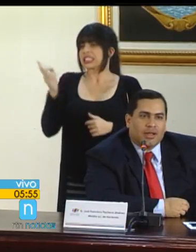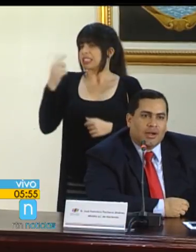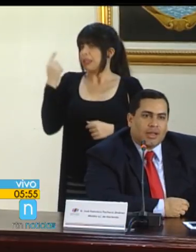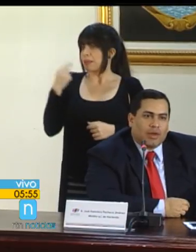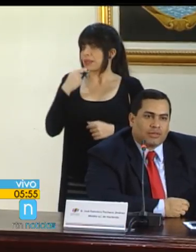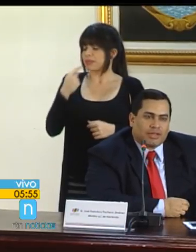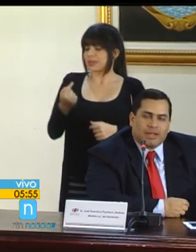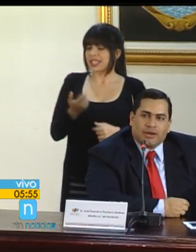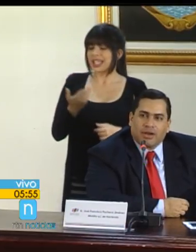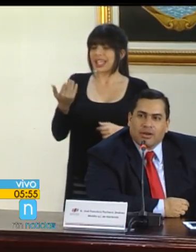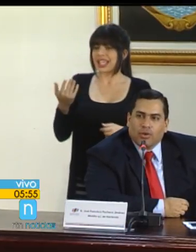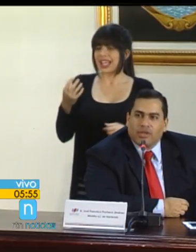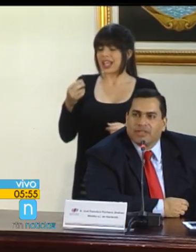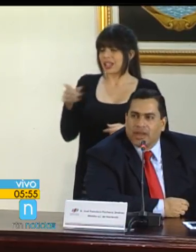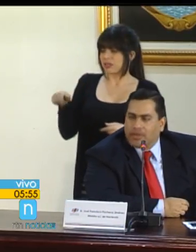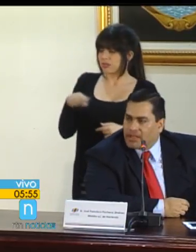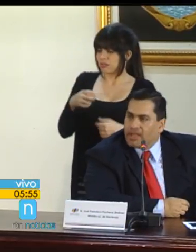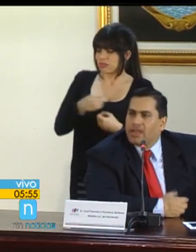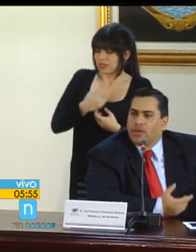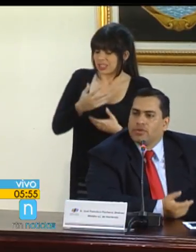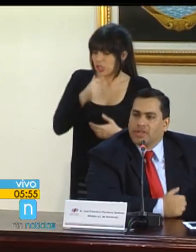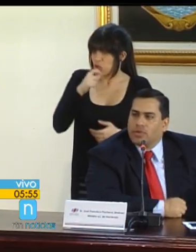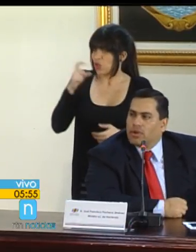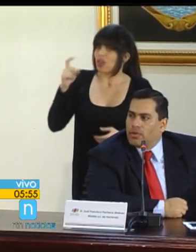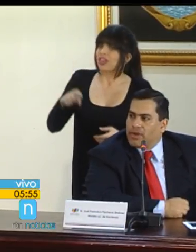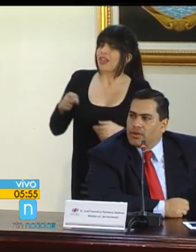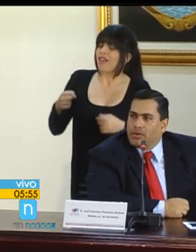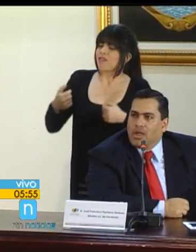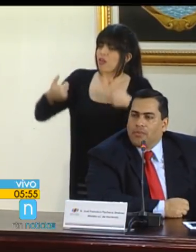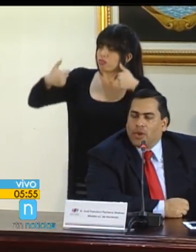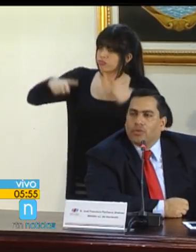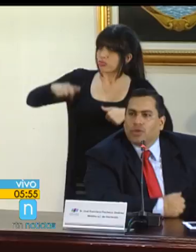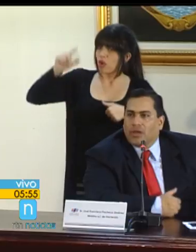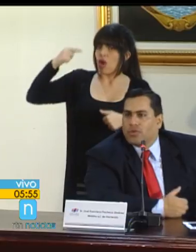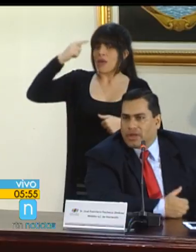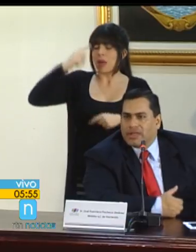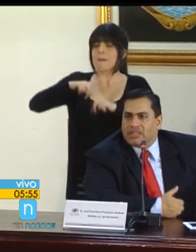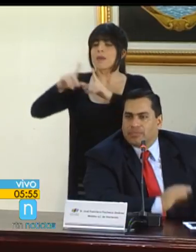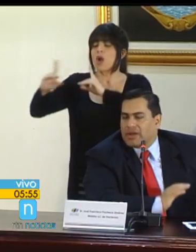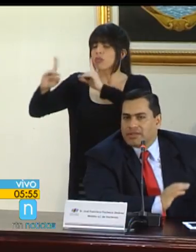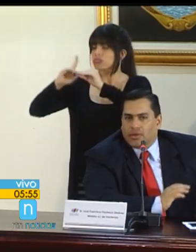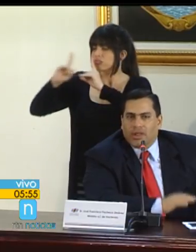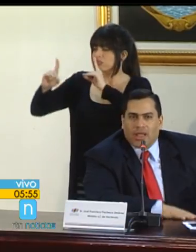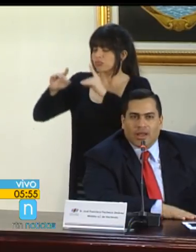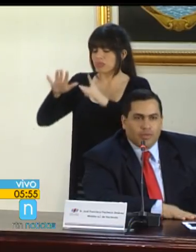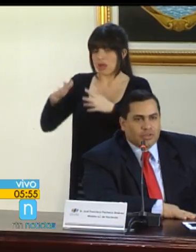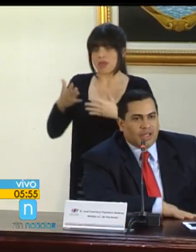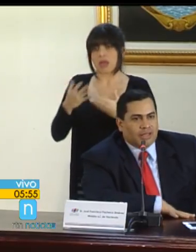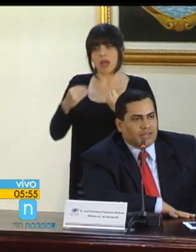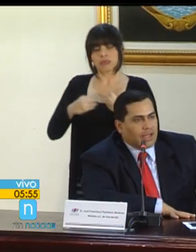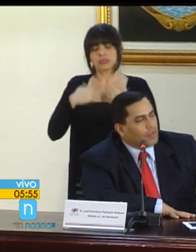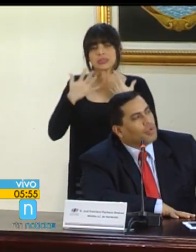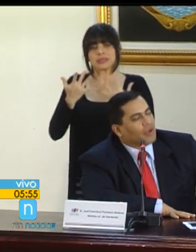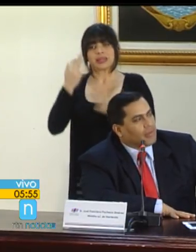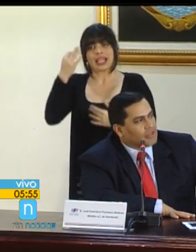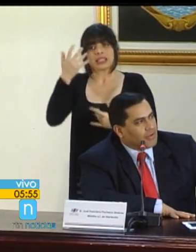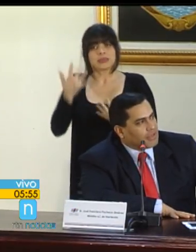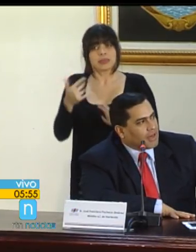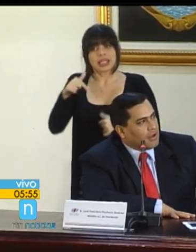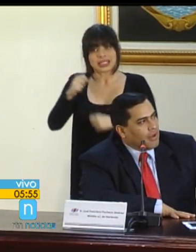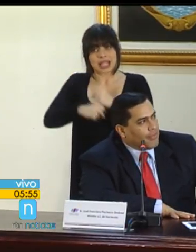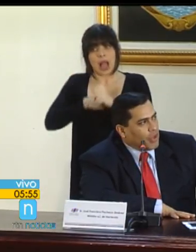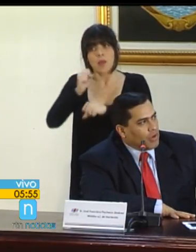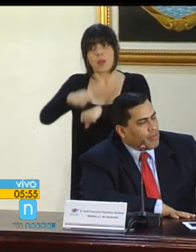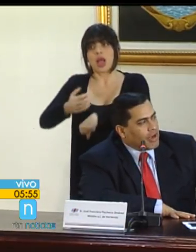que los externan, no necesariamente tienen que coincidir con el gobierno, pero hay un diálogo que es esperanzador y que creemos que este año podríamos